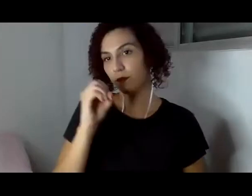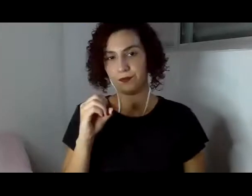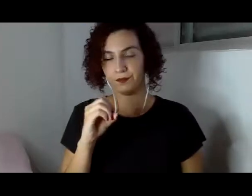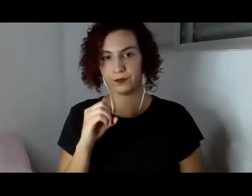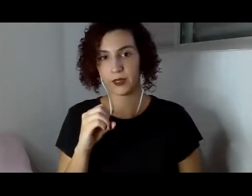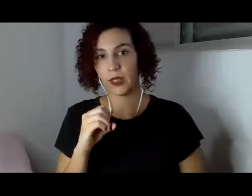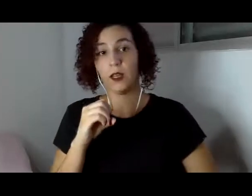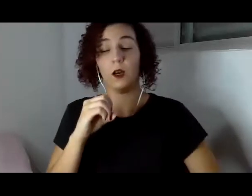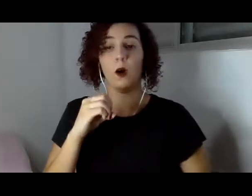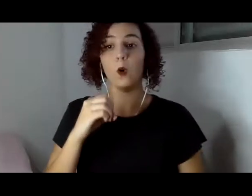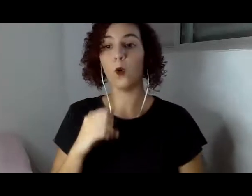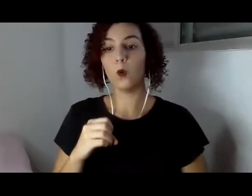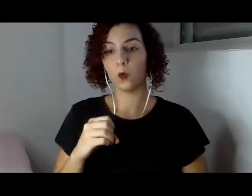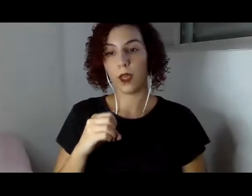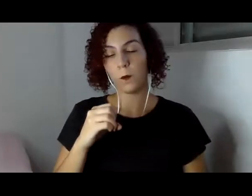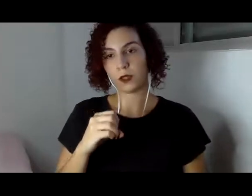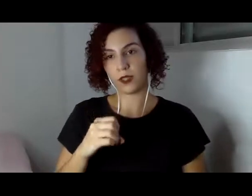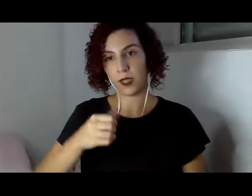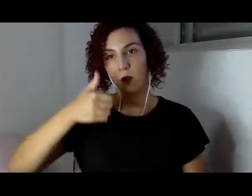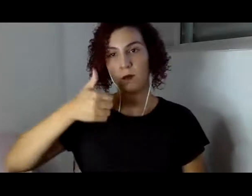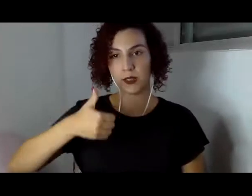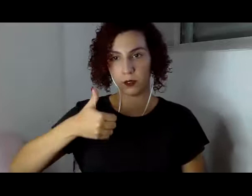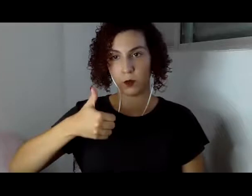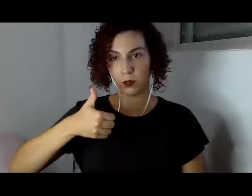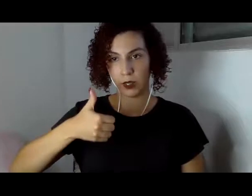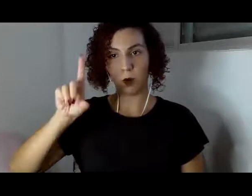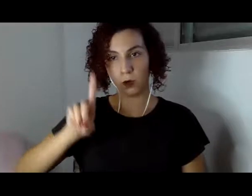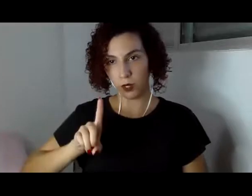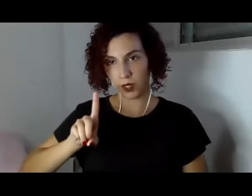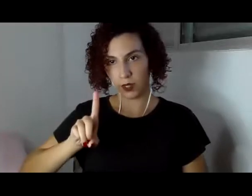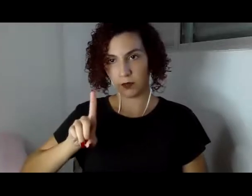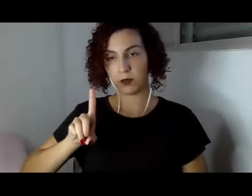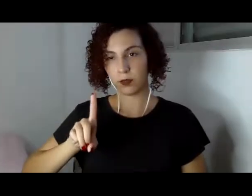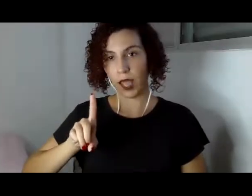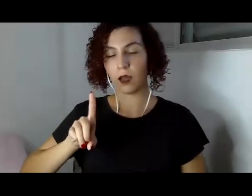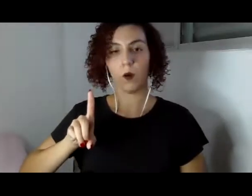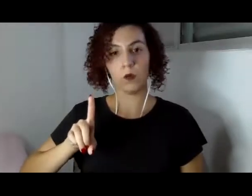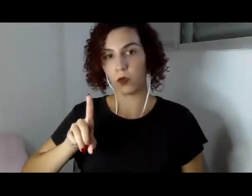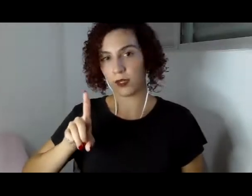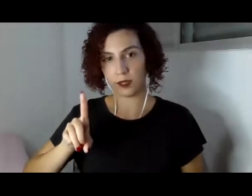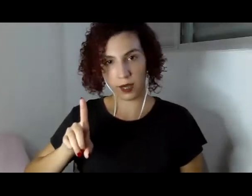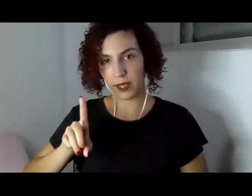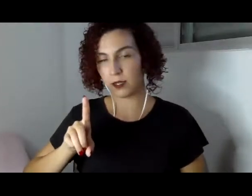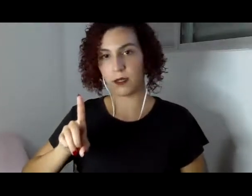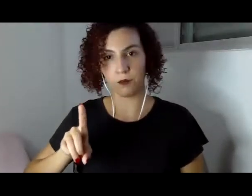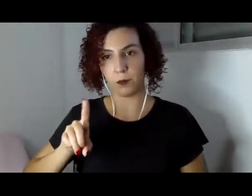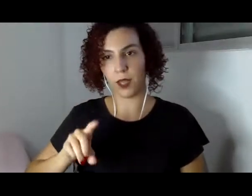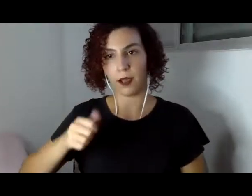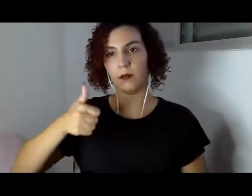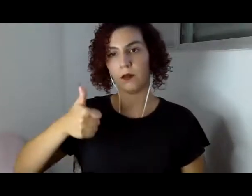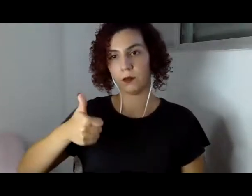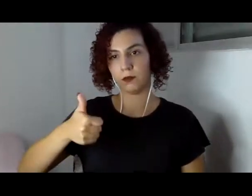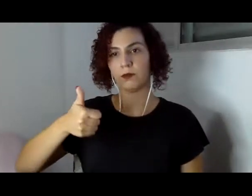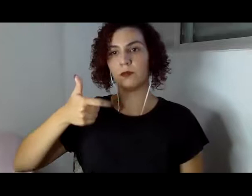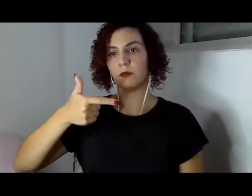0. O 1 eu posso fazer começando com o dedão ou aqui, tá? 1, 2 e 3 não vai